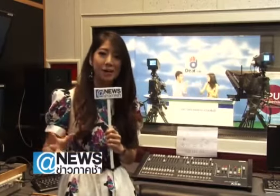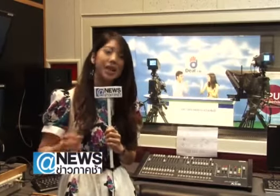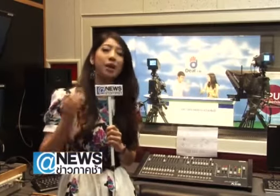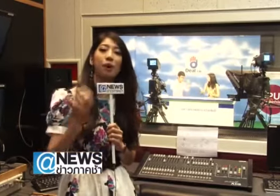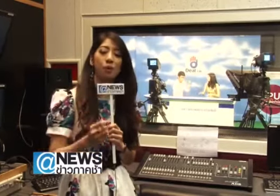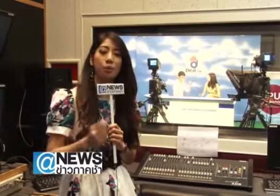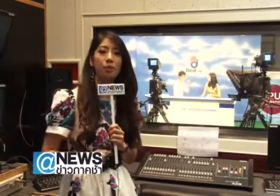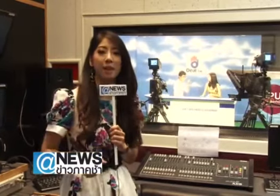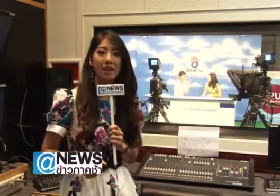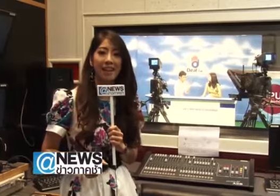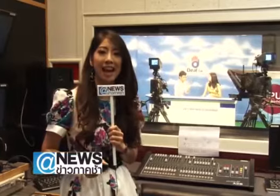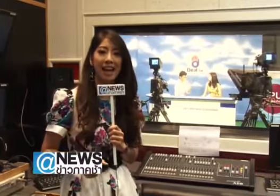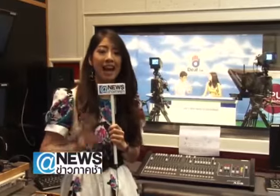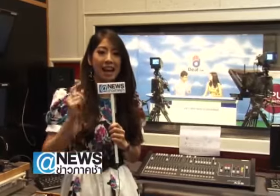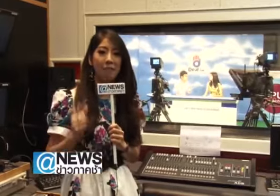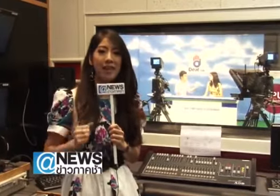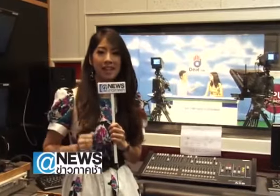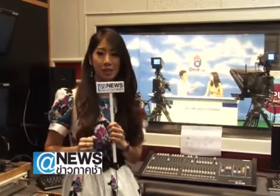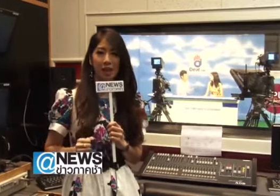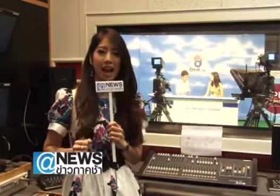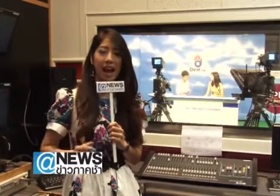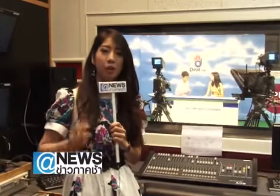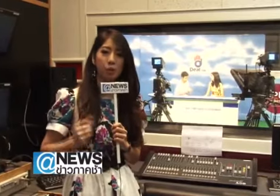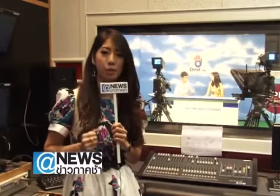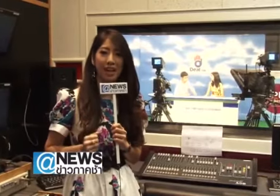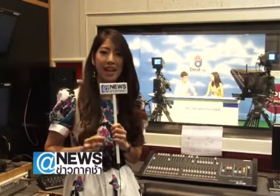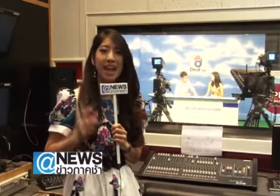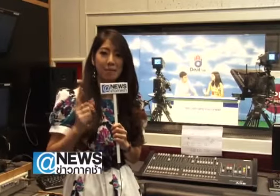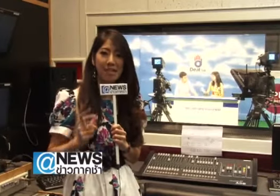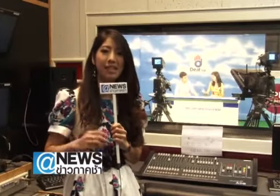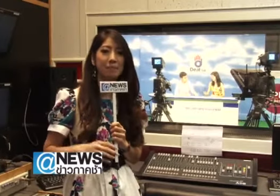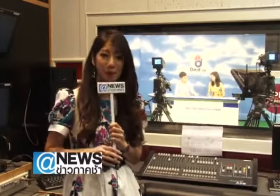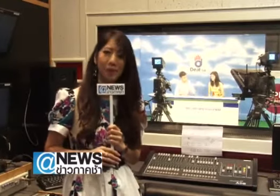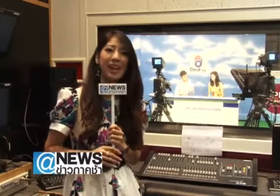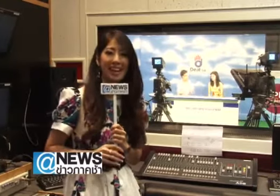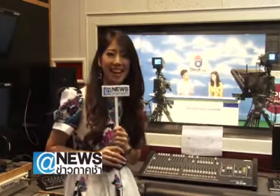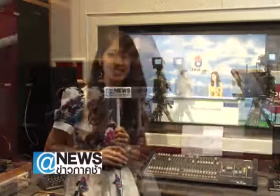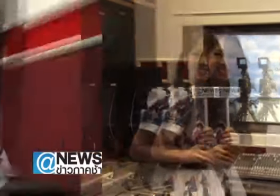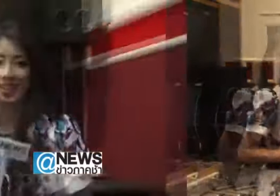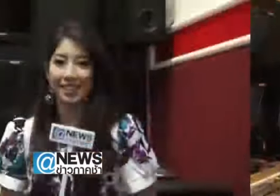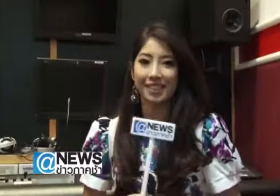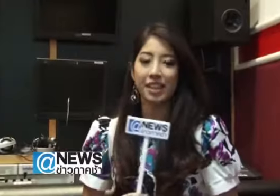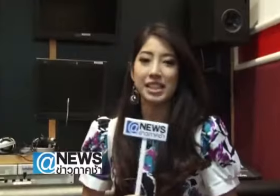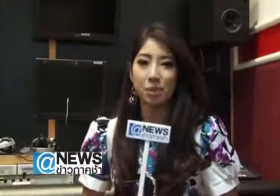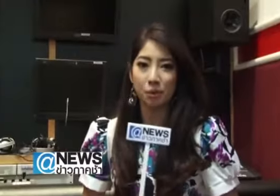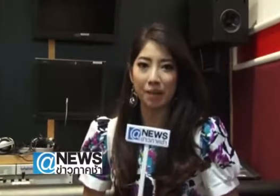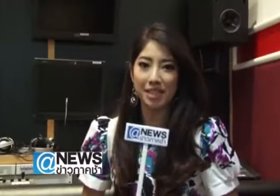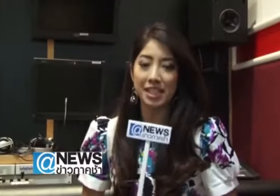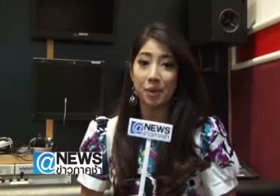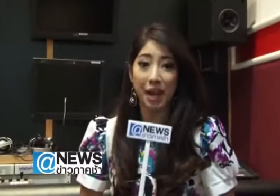เข้าใจว่าคนหูหนวกนั้นเป็นยังไงและก็เป็นอีกหนึ่งช่องทางให้คนหูหนวกนั้นได้มีสื่อเป็นของตนเองค่ะตอนนี้จำอยู่กับอาจารย์ศิวนาถ